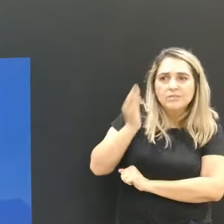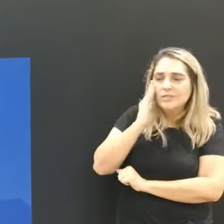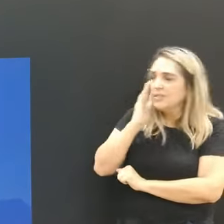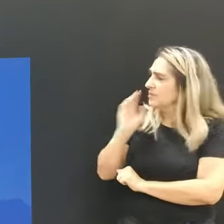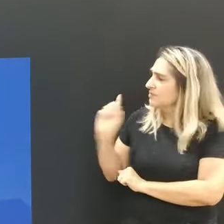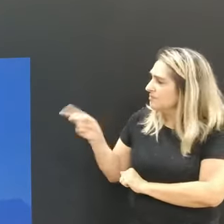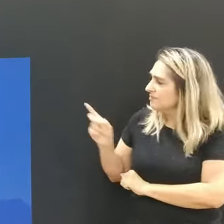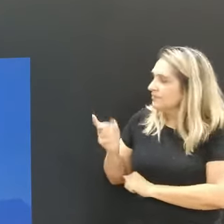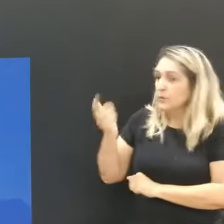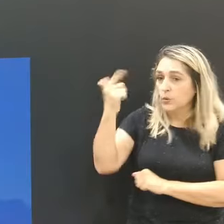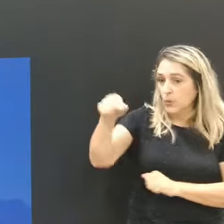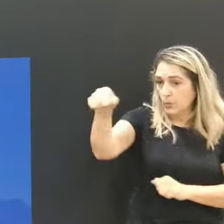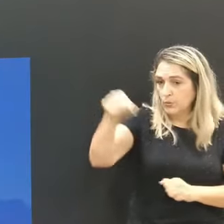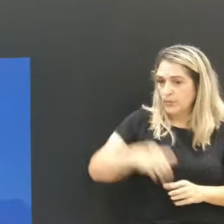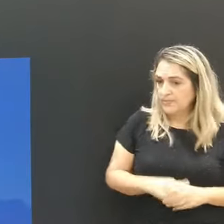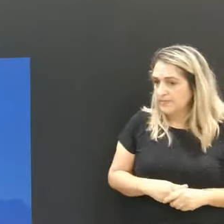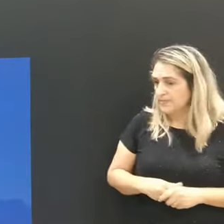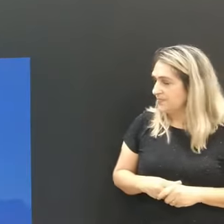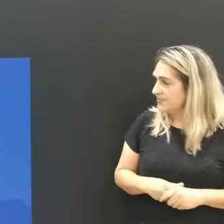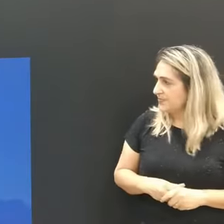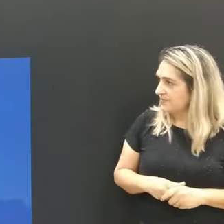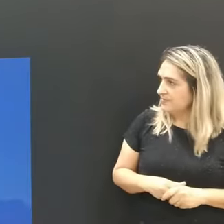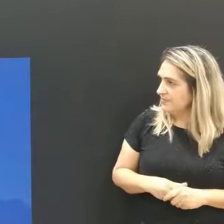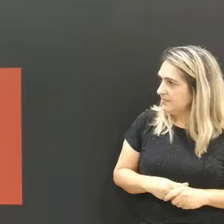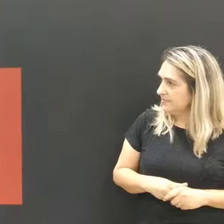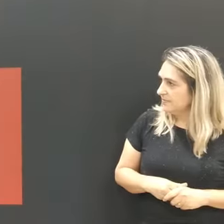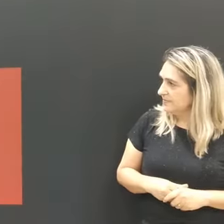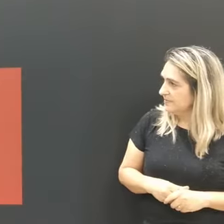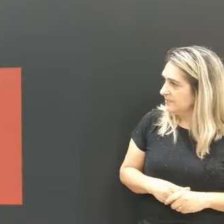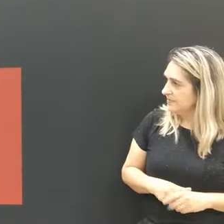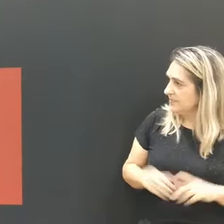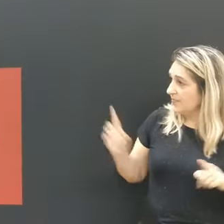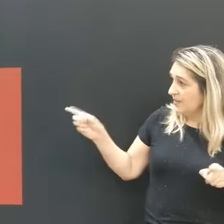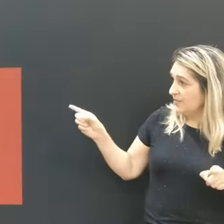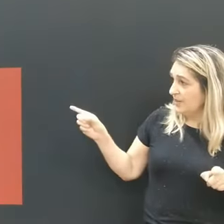nossa força e quando abrimos o coração, ele vem ao nosso favor muito rápido.